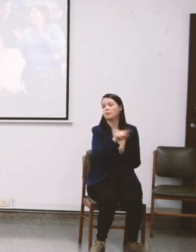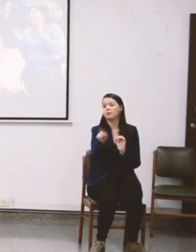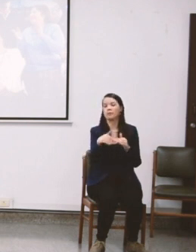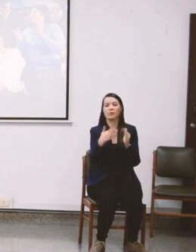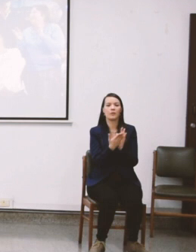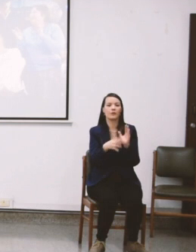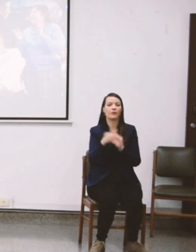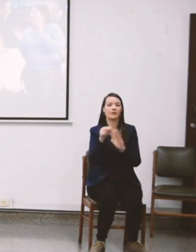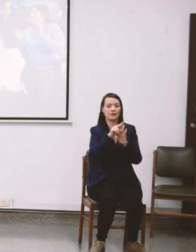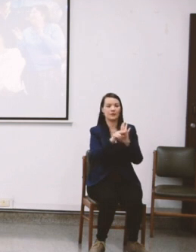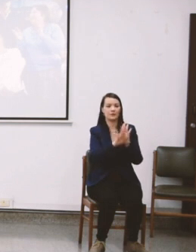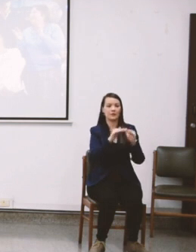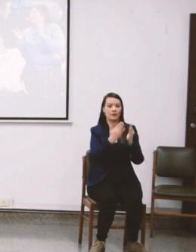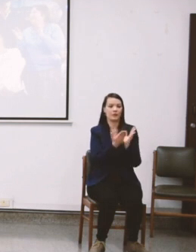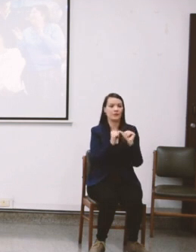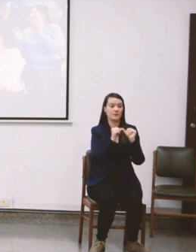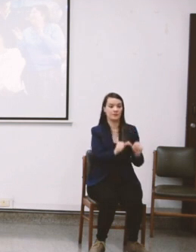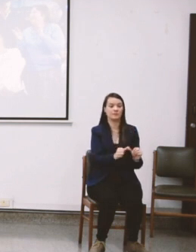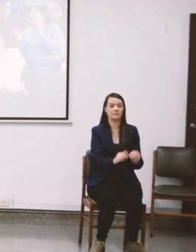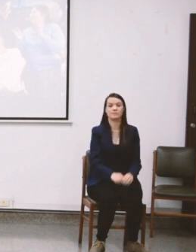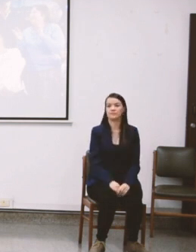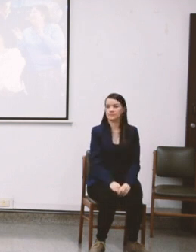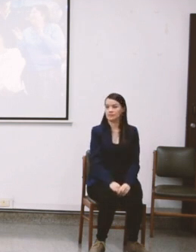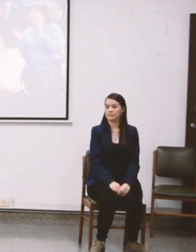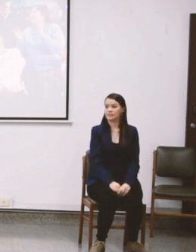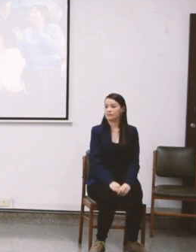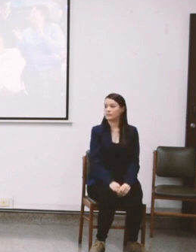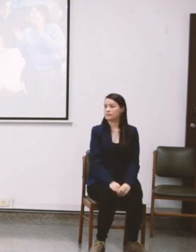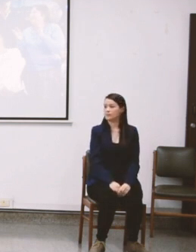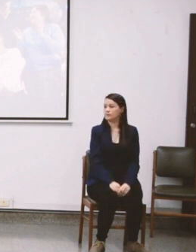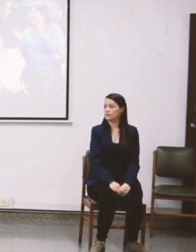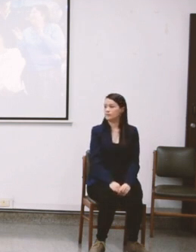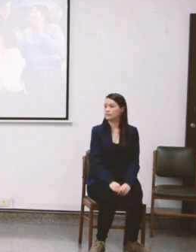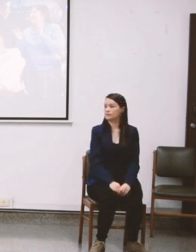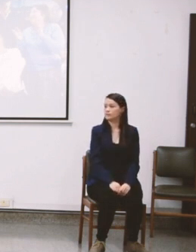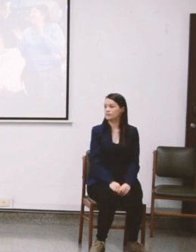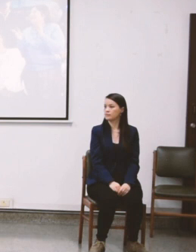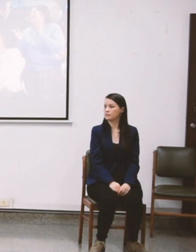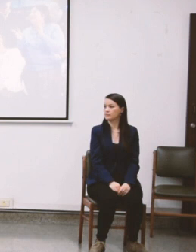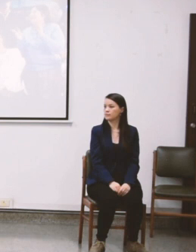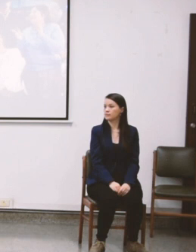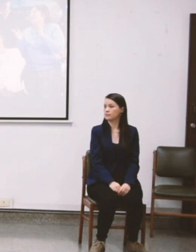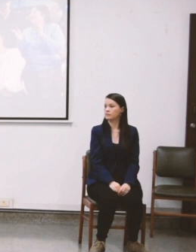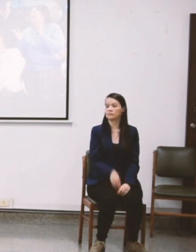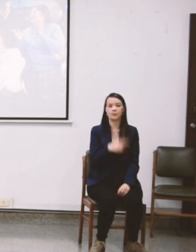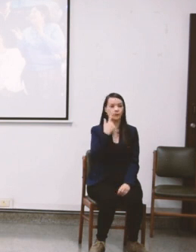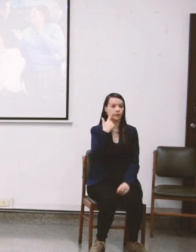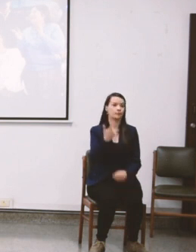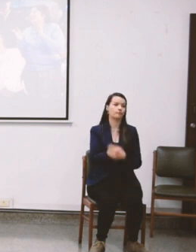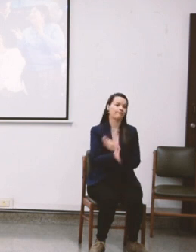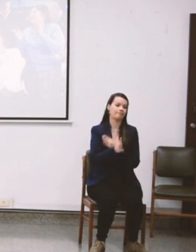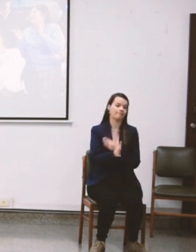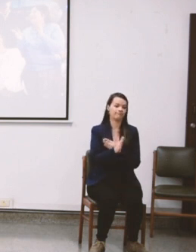parámetros normativos de permanencia, ¿no? Pero bueno, son cosas que continúan ahí